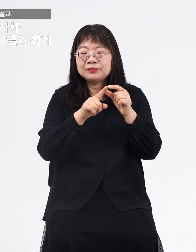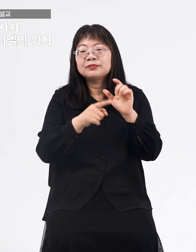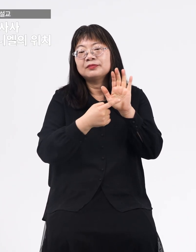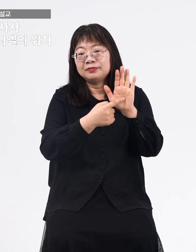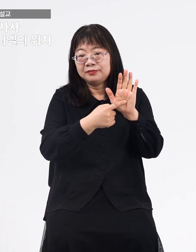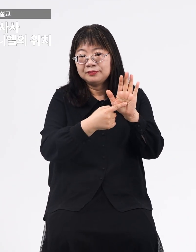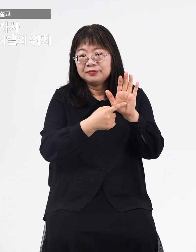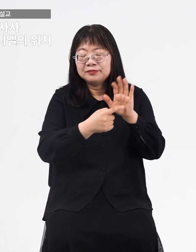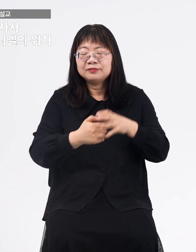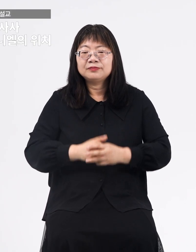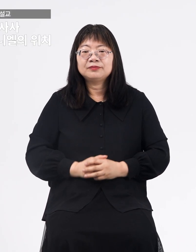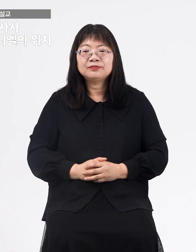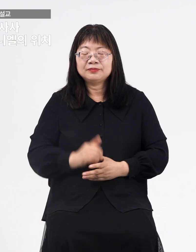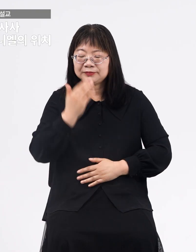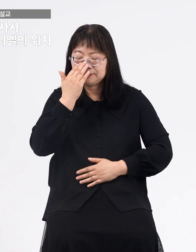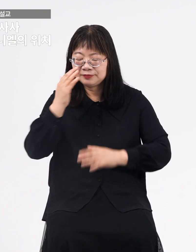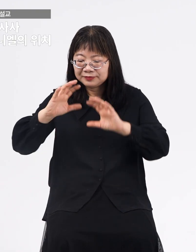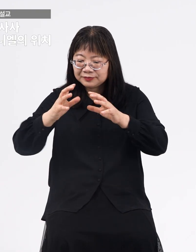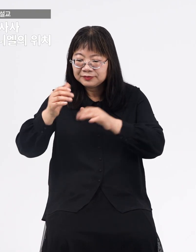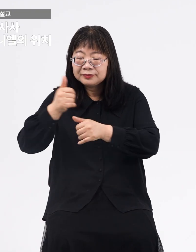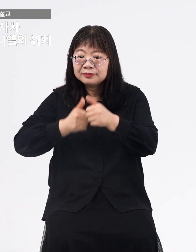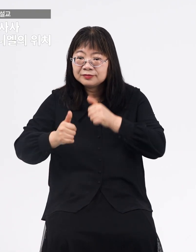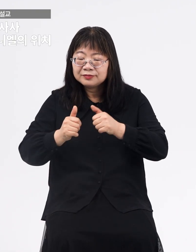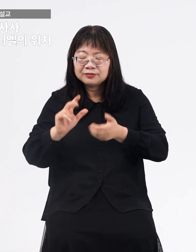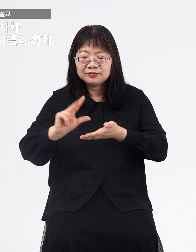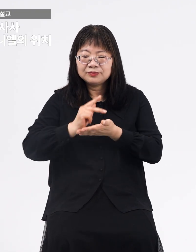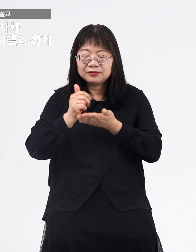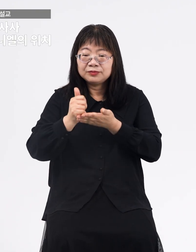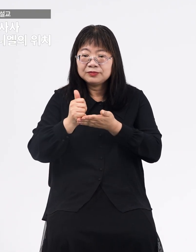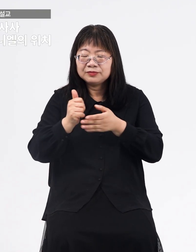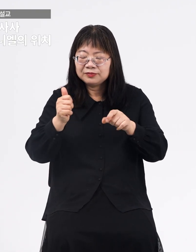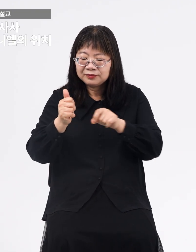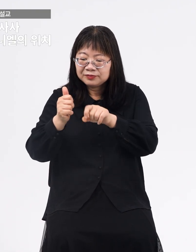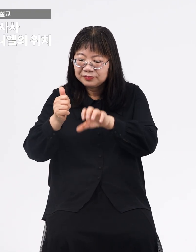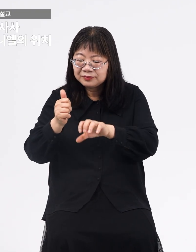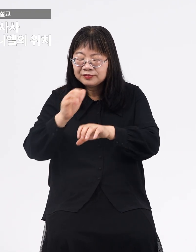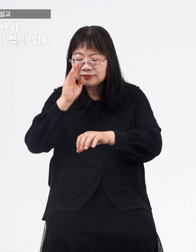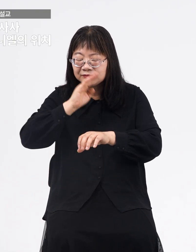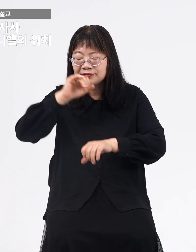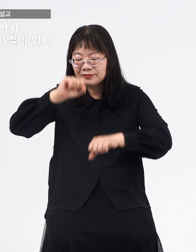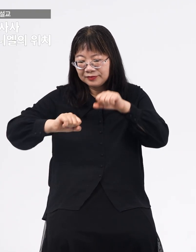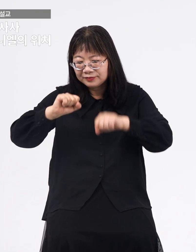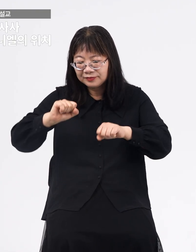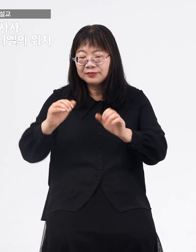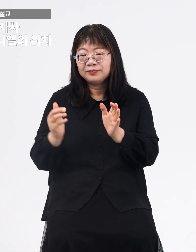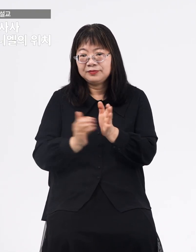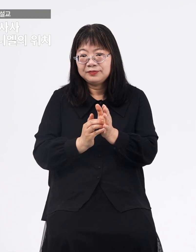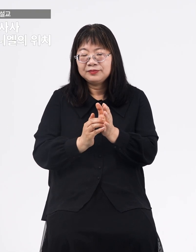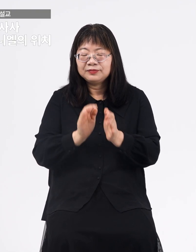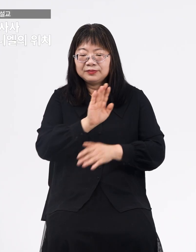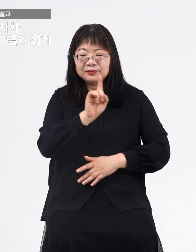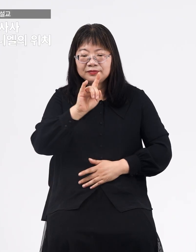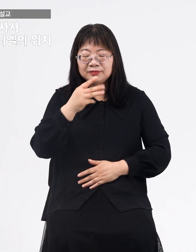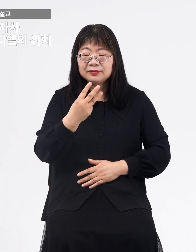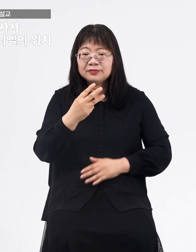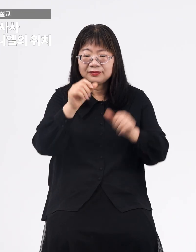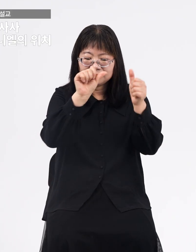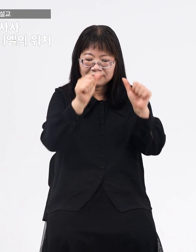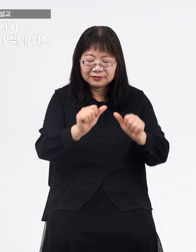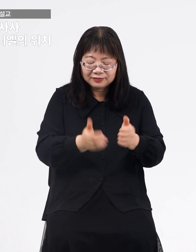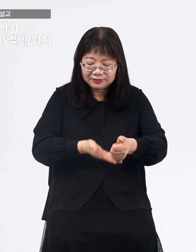11절을 보시면 이스라엘 자손이 여호와의 목전에 악을 행하여 바알들을